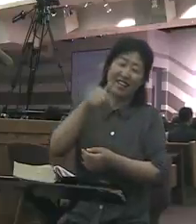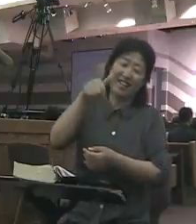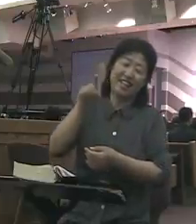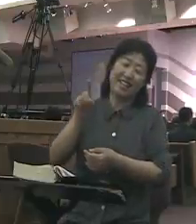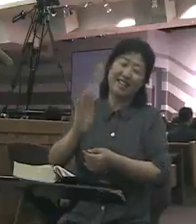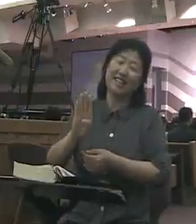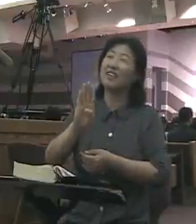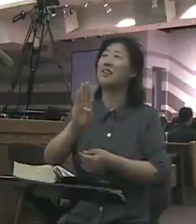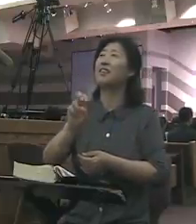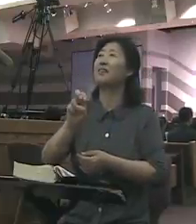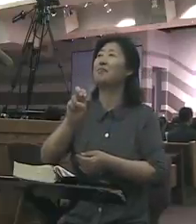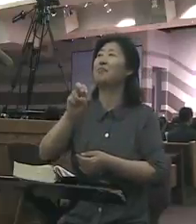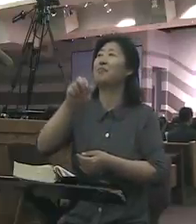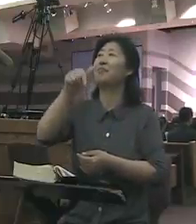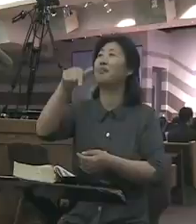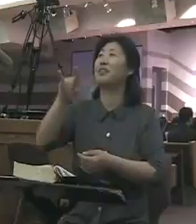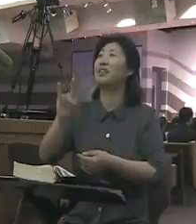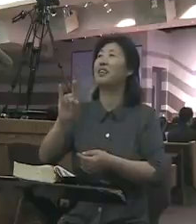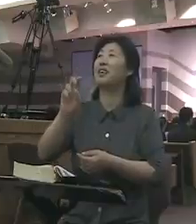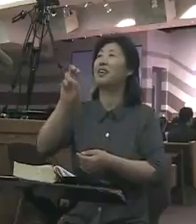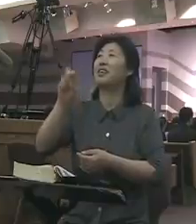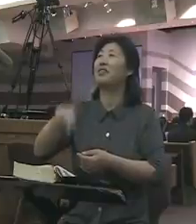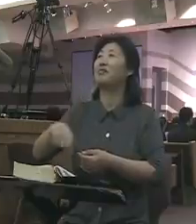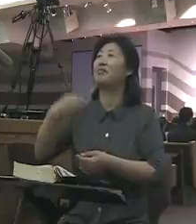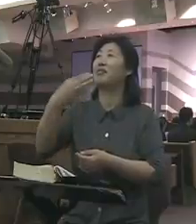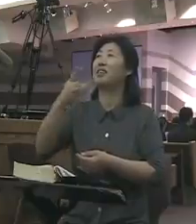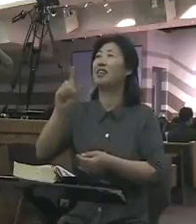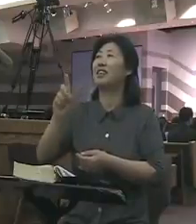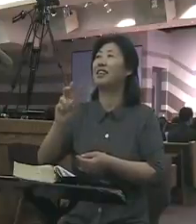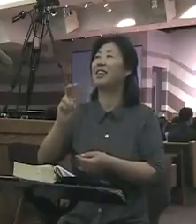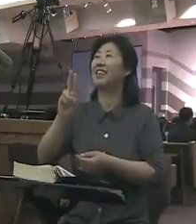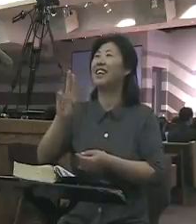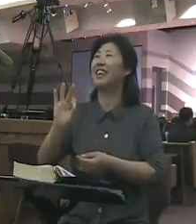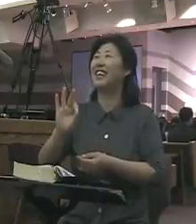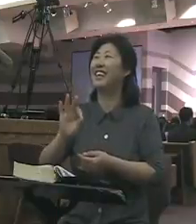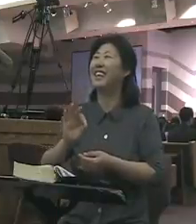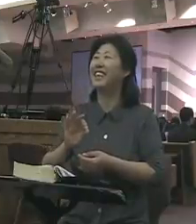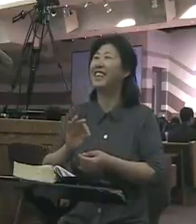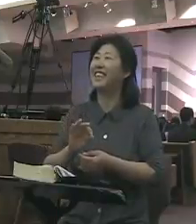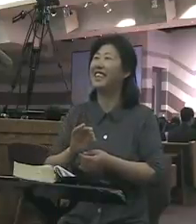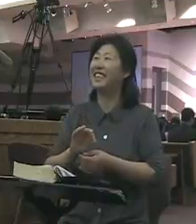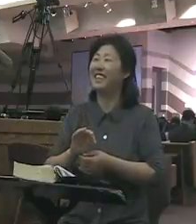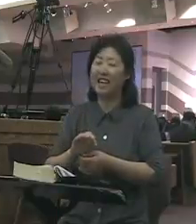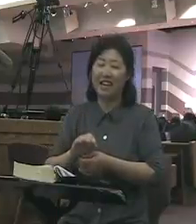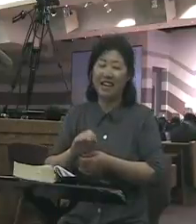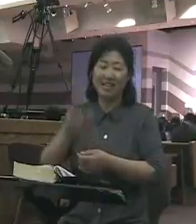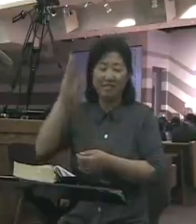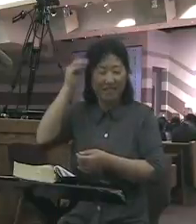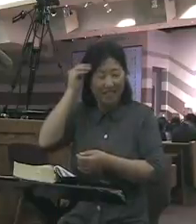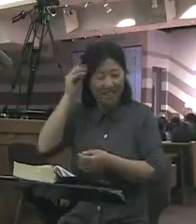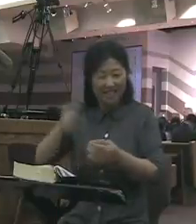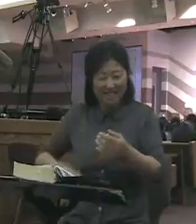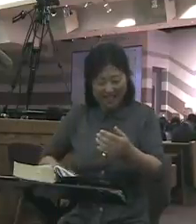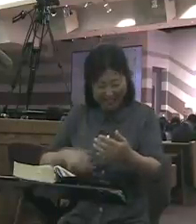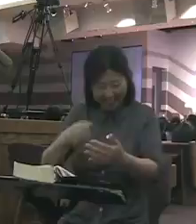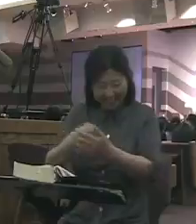실내를 무릅쓰고 들어갔어요. 모르면 무식한데, 모르면 무식하죠. 무식하면 담대한데 그냥 확